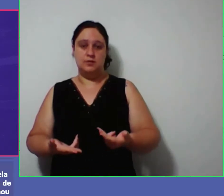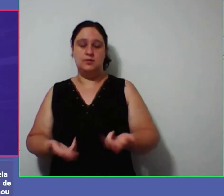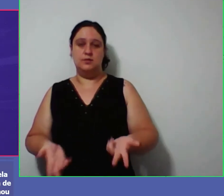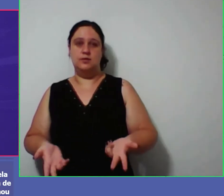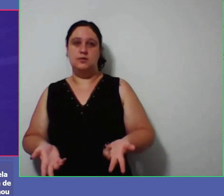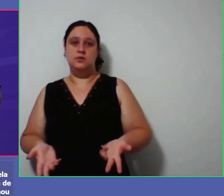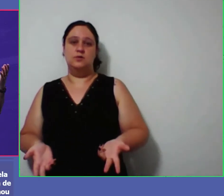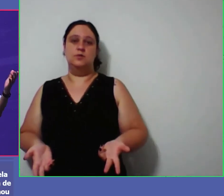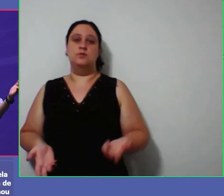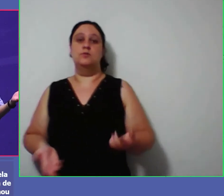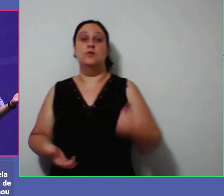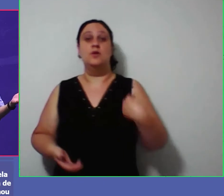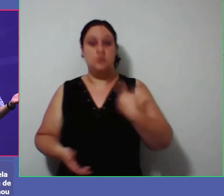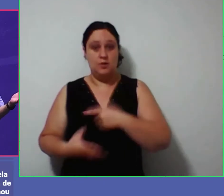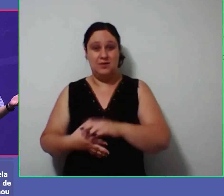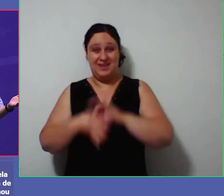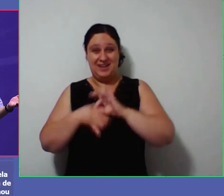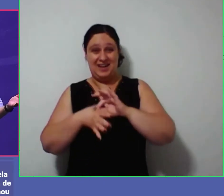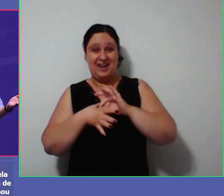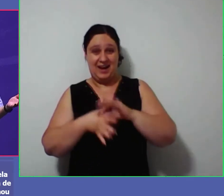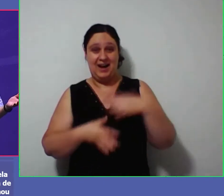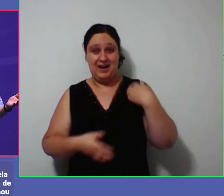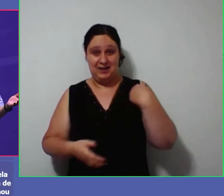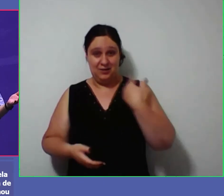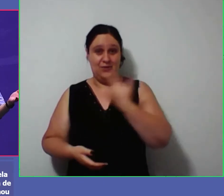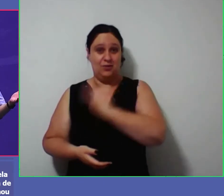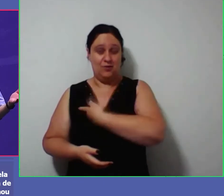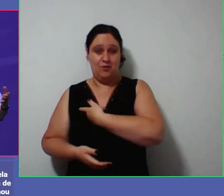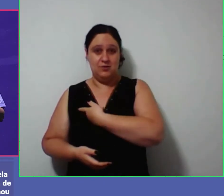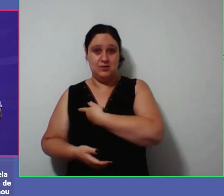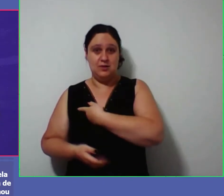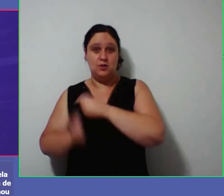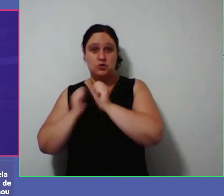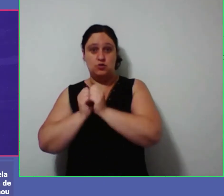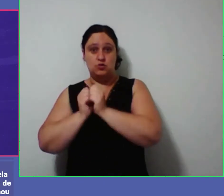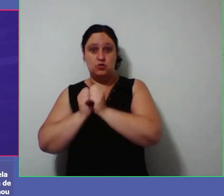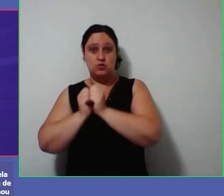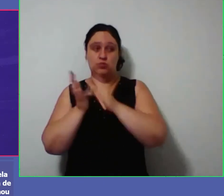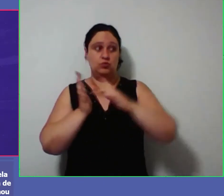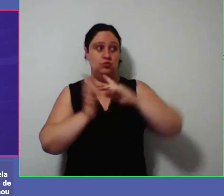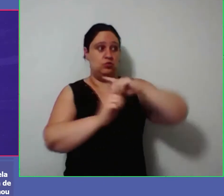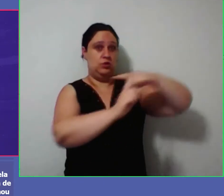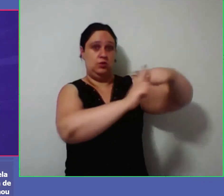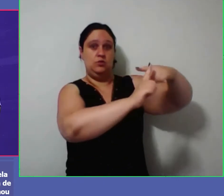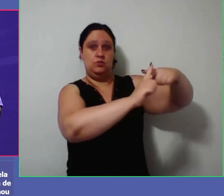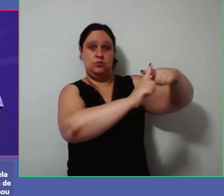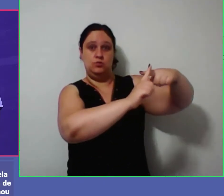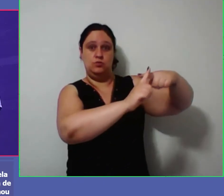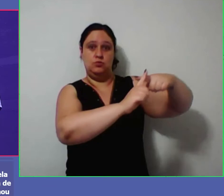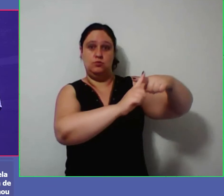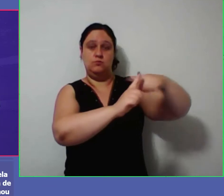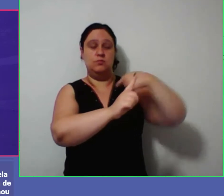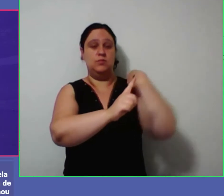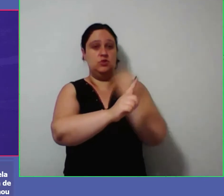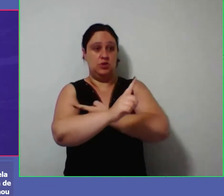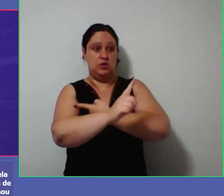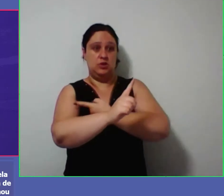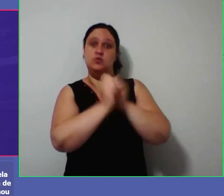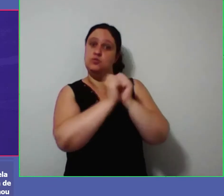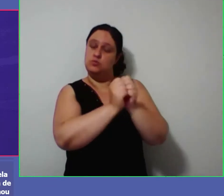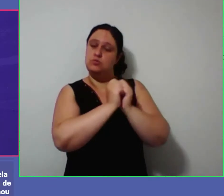foi crucificada com Cristo e com ela o pecado. Então, esta é a solução que